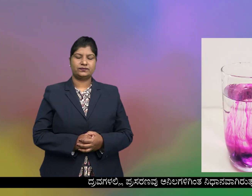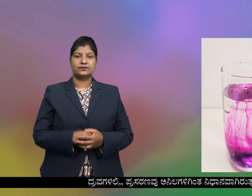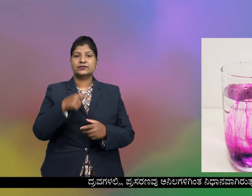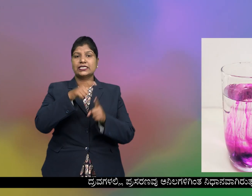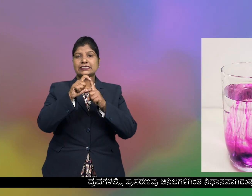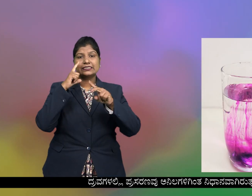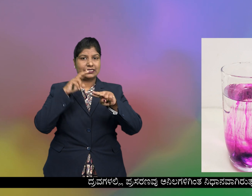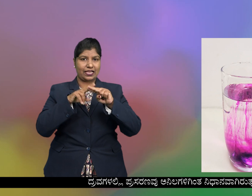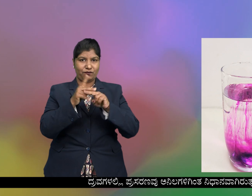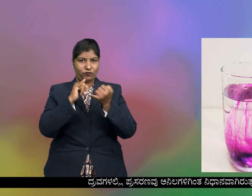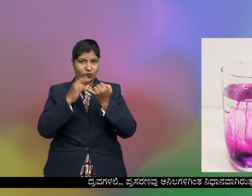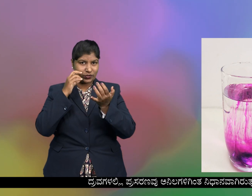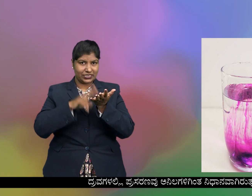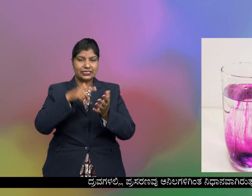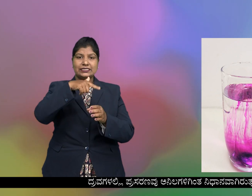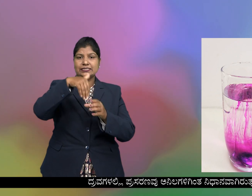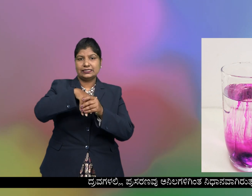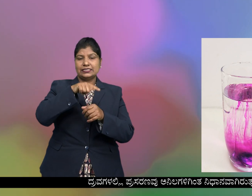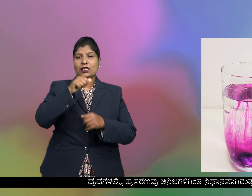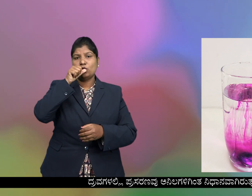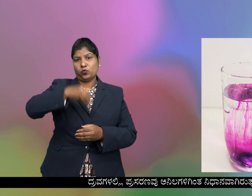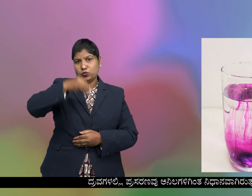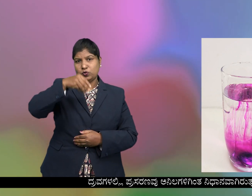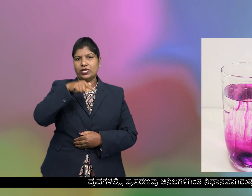ದ್ರವಗಳಲ್ಲಿ ಪ್ರಸರಣವು ಅನಿಲಗಳಿಗಿಂತ ನಿಧಾನವಾಗಿರುತ್ತದೆ.